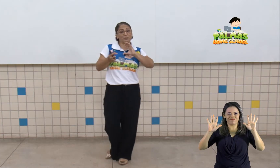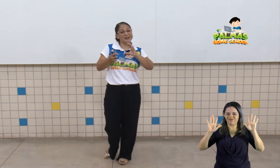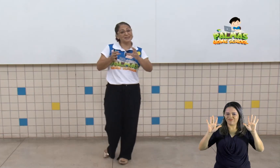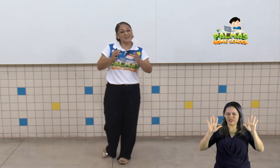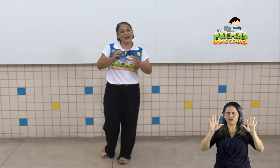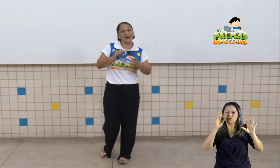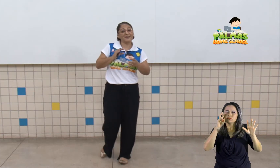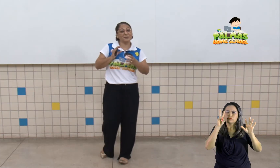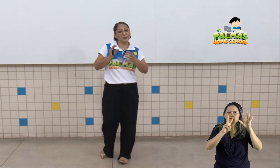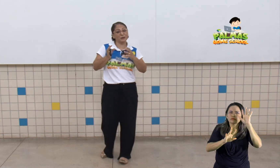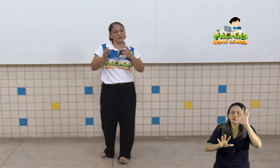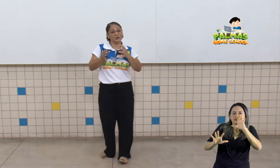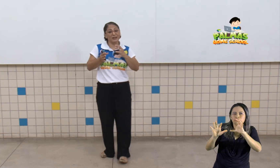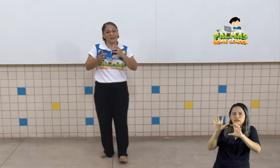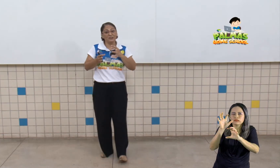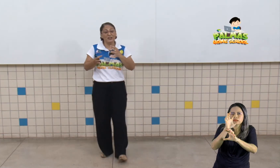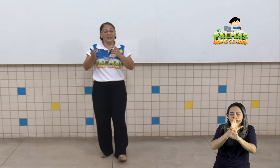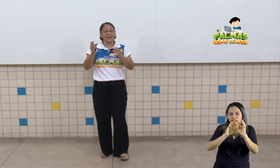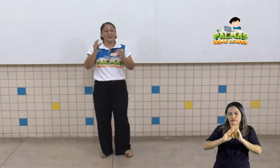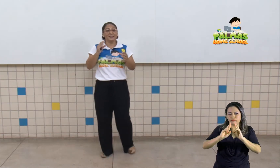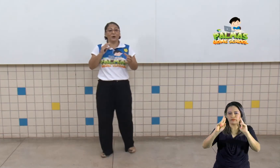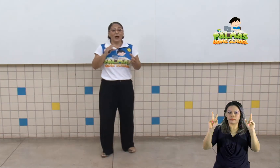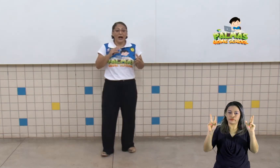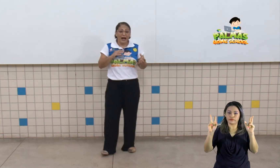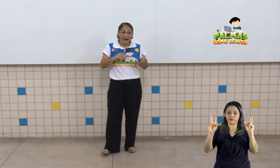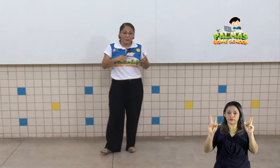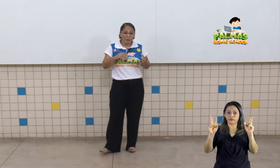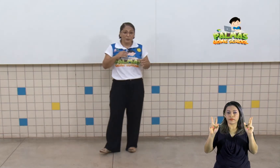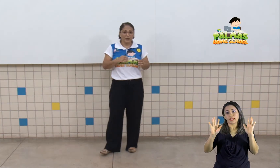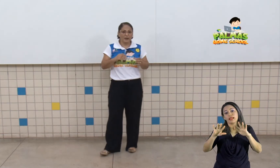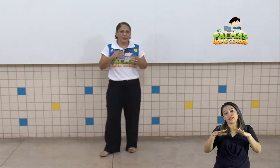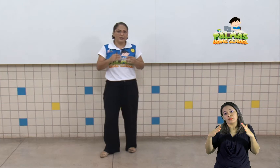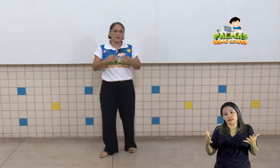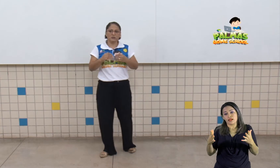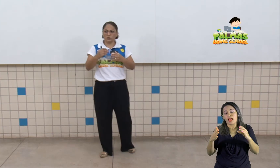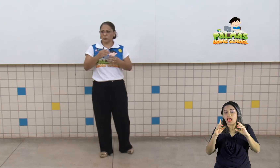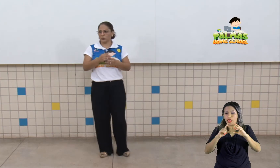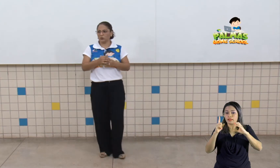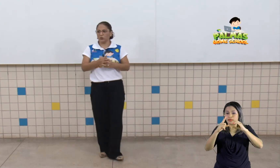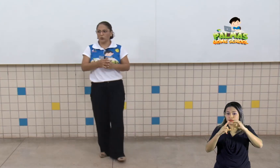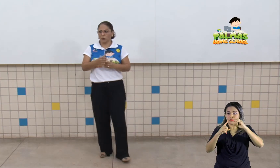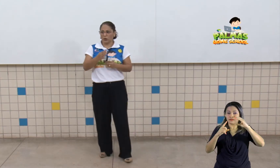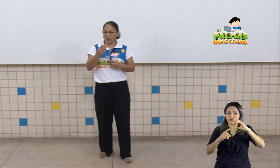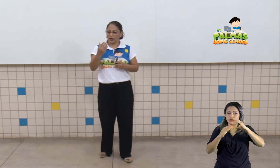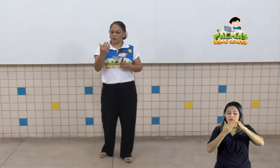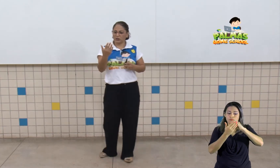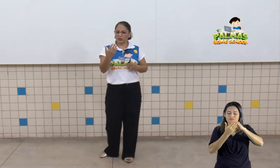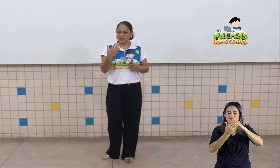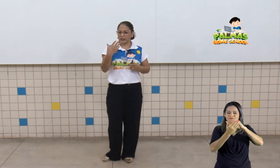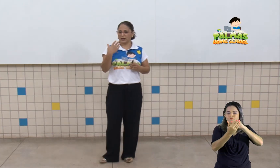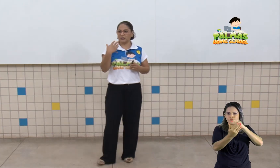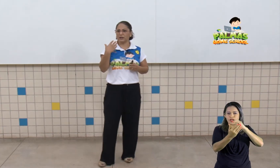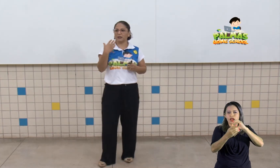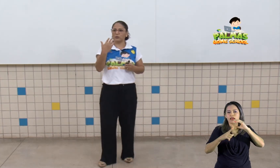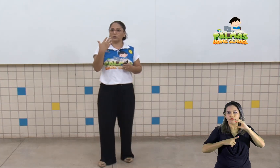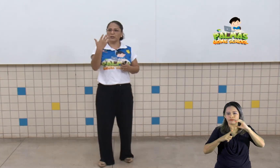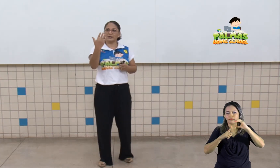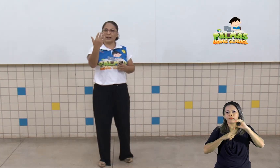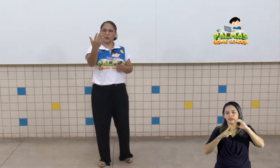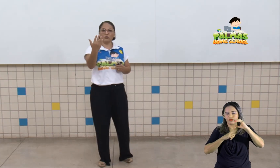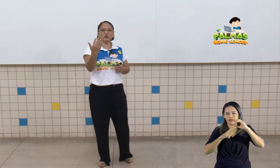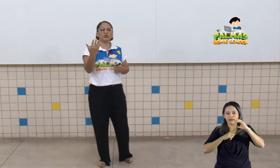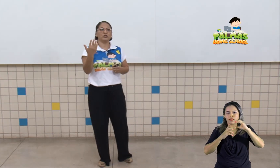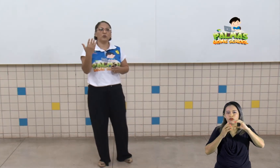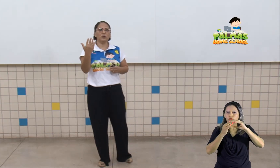meio embaçada, meio diferente. Então, a miopia é isso, quando a gente o que